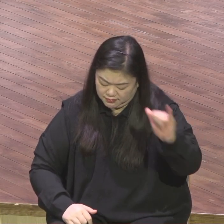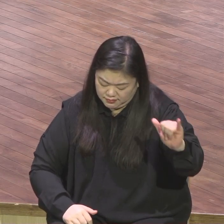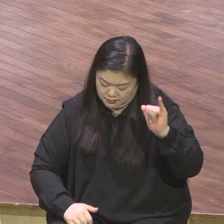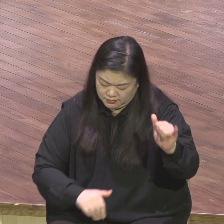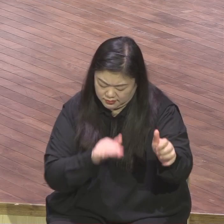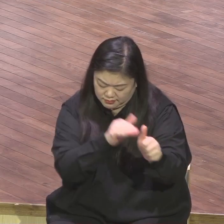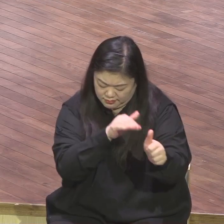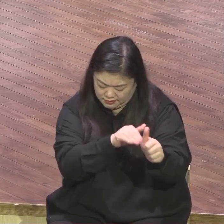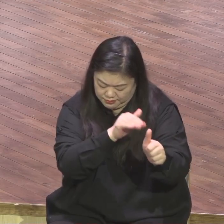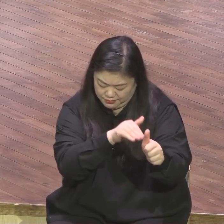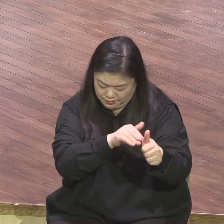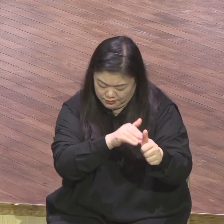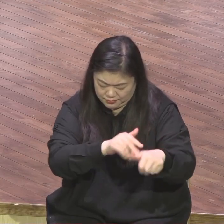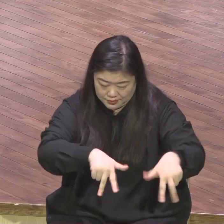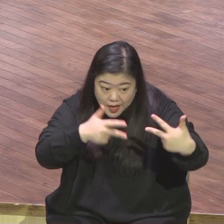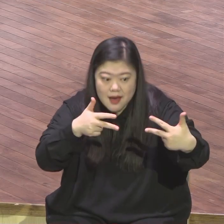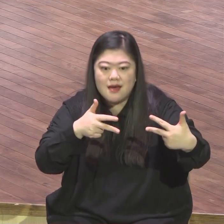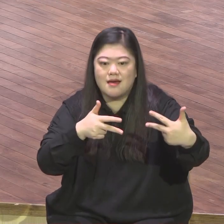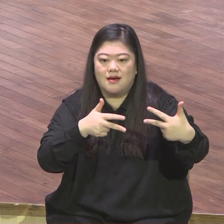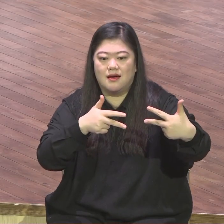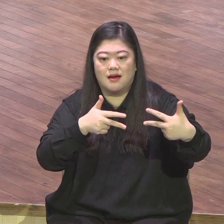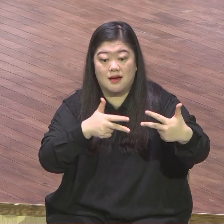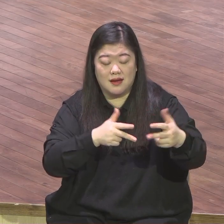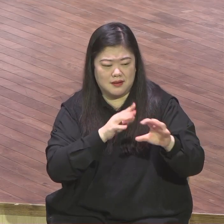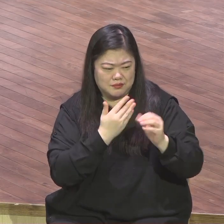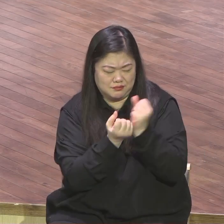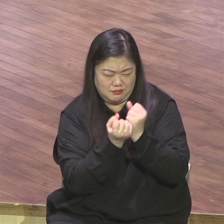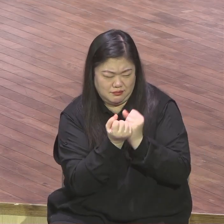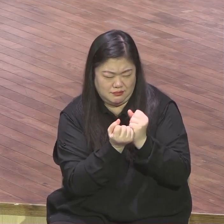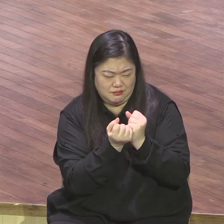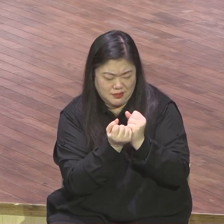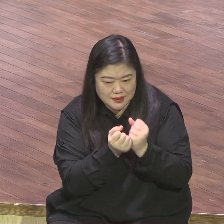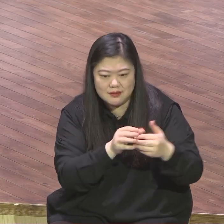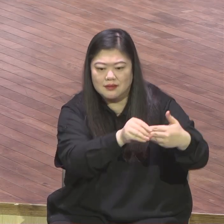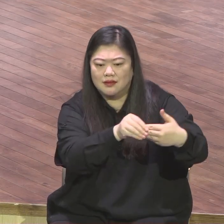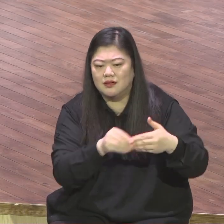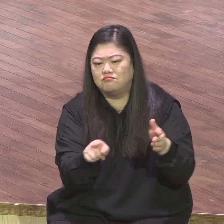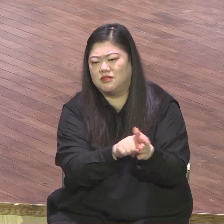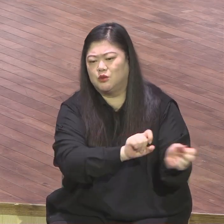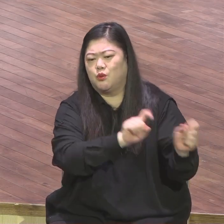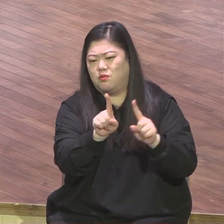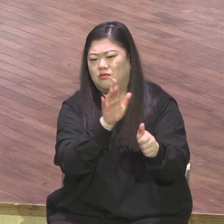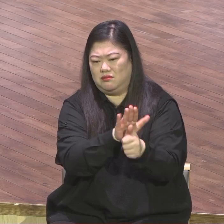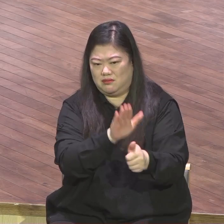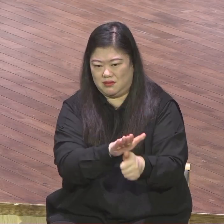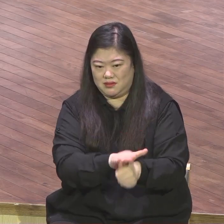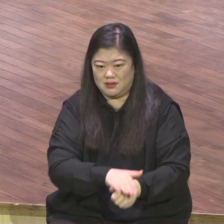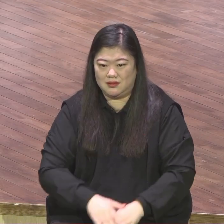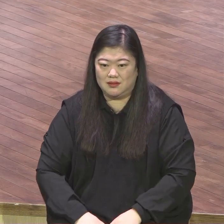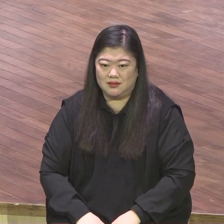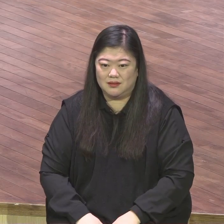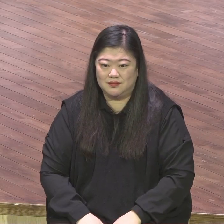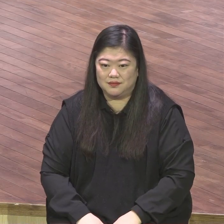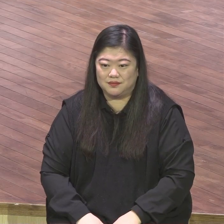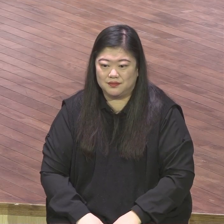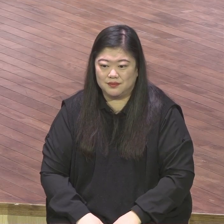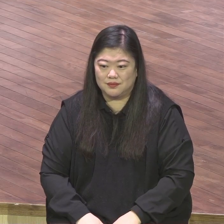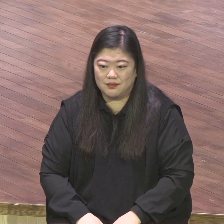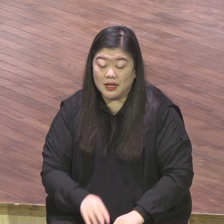모든 순교들 그리스도 예수의 마음을 플랫폼으로 2023년 하나님께서 예배해 놓으신 초월적 축복